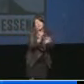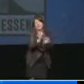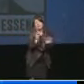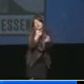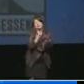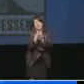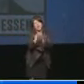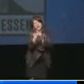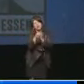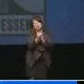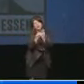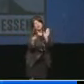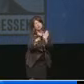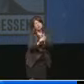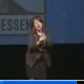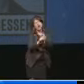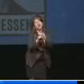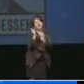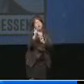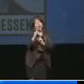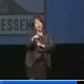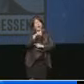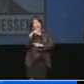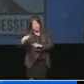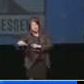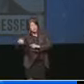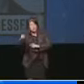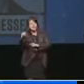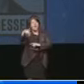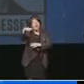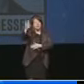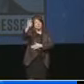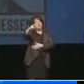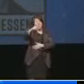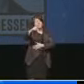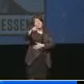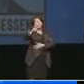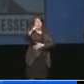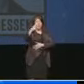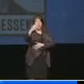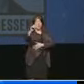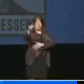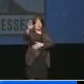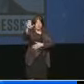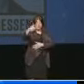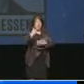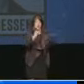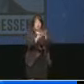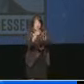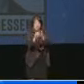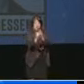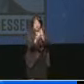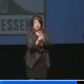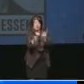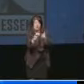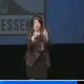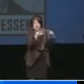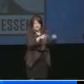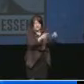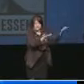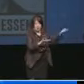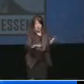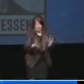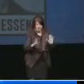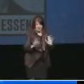dissoluzione dell'Unione Sovietica alla Russia di Putin verrà appunto sarà uno dei grandi ospiti un altro dei grandi ospiti del Salone così